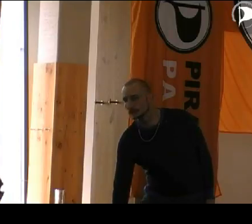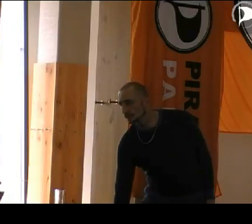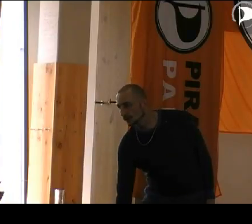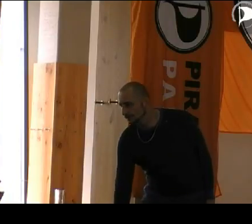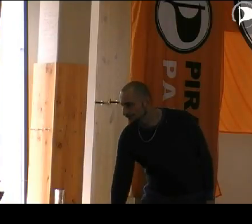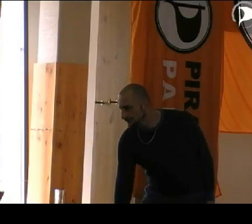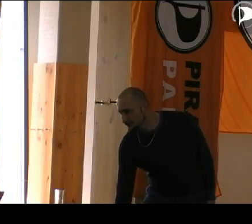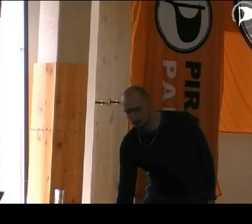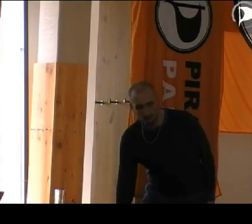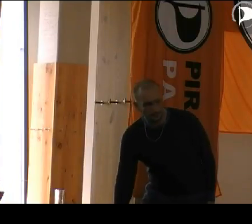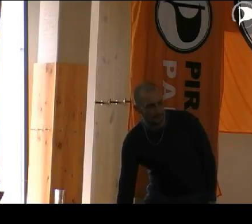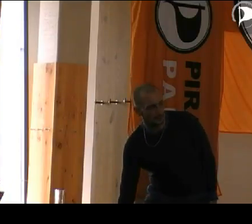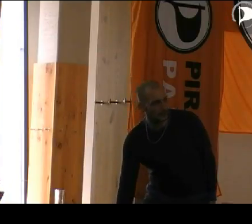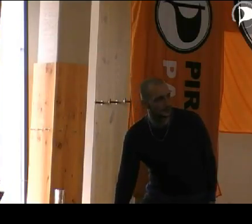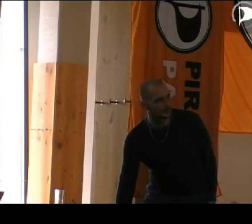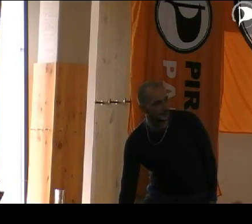ja